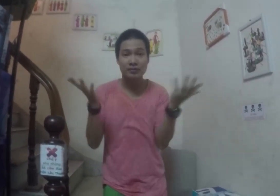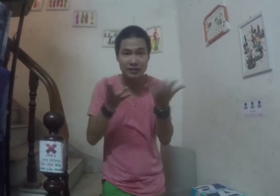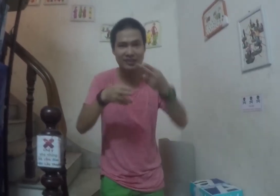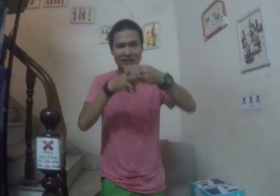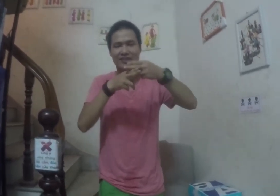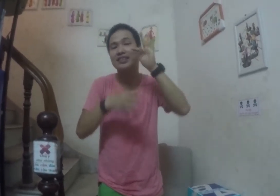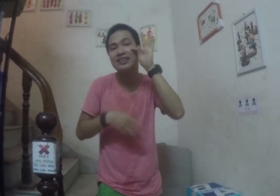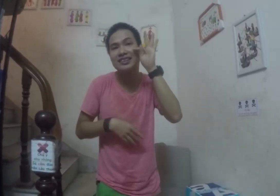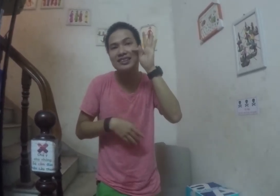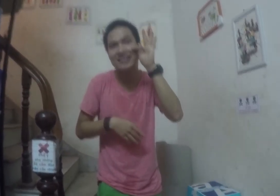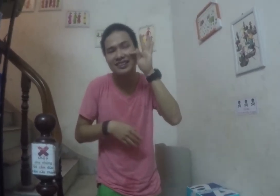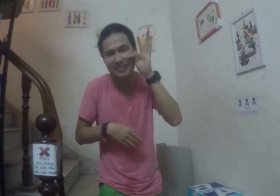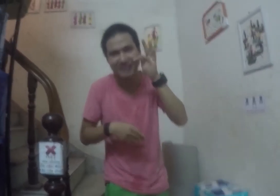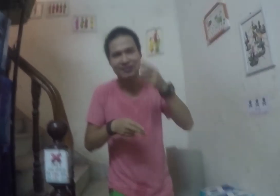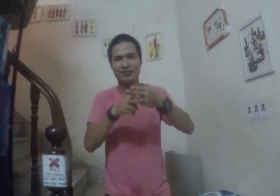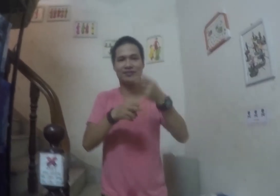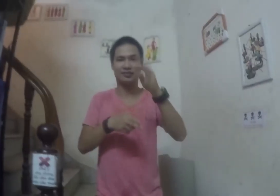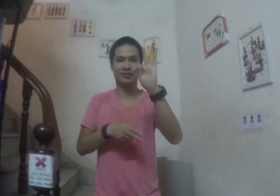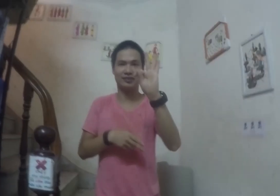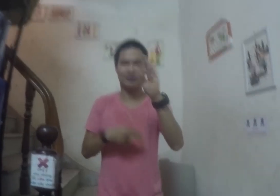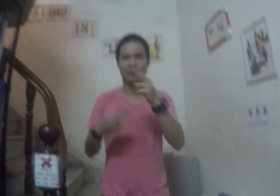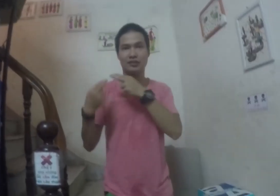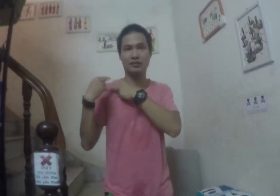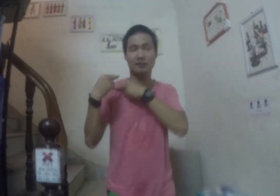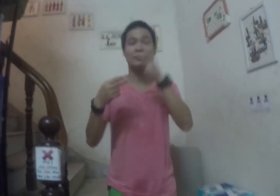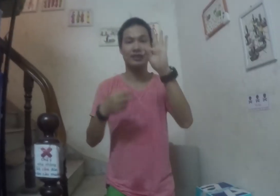Nice to meet you. Mein Gebärdenname ist...